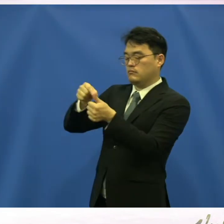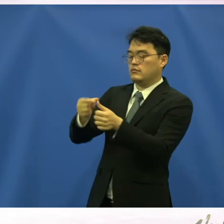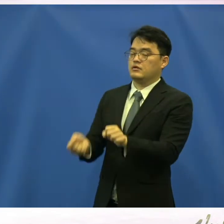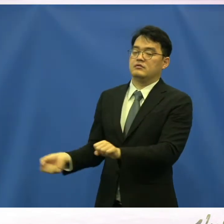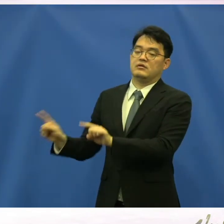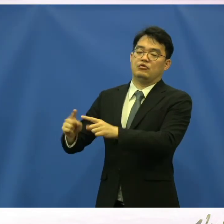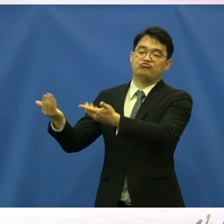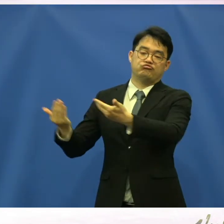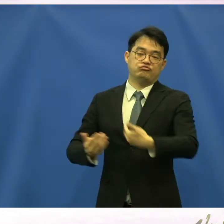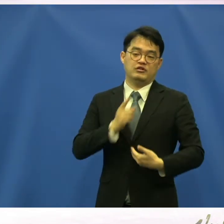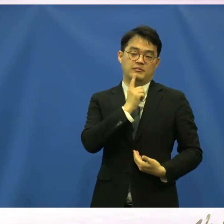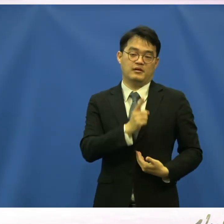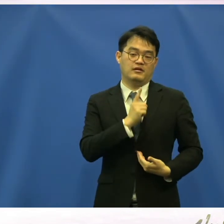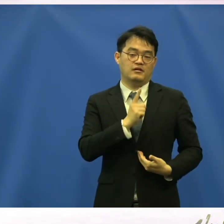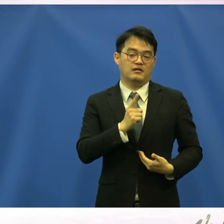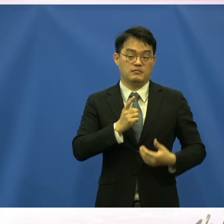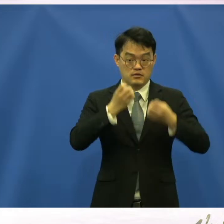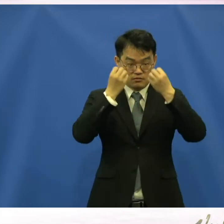태어나는 거예요.